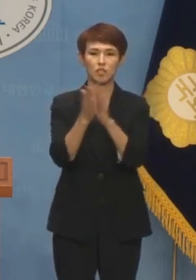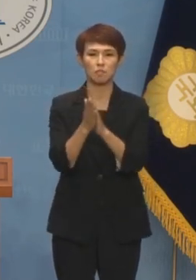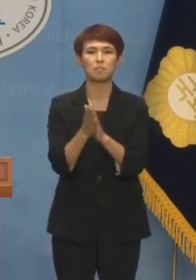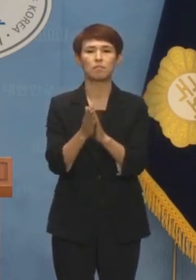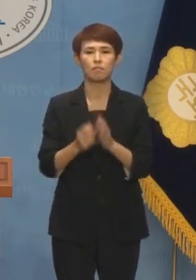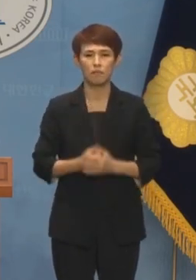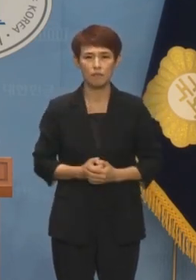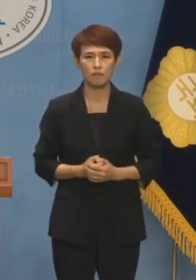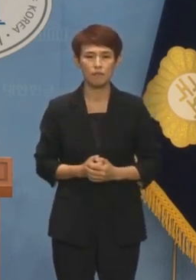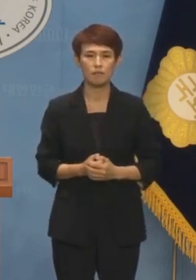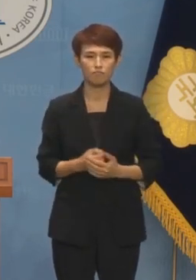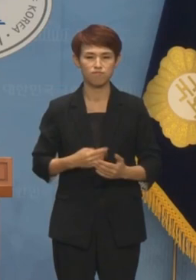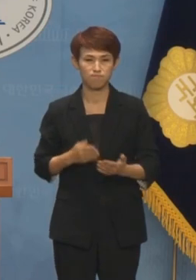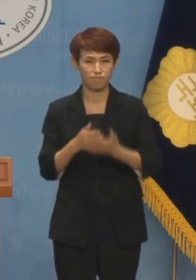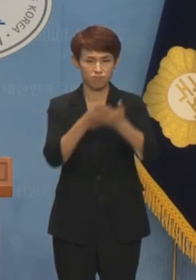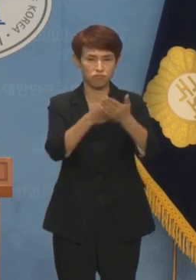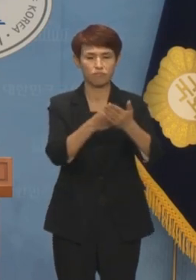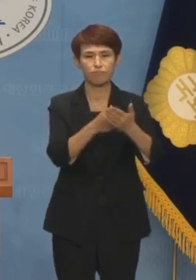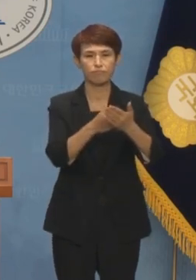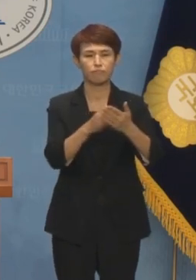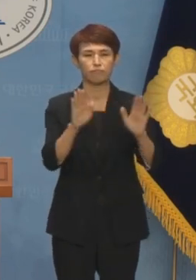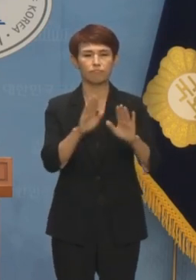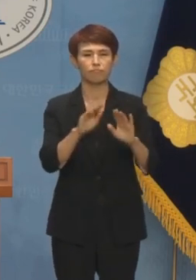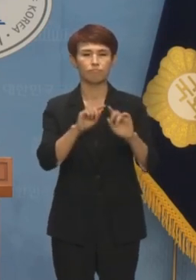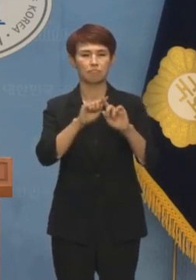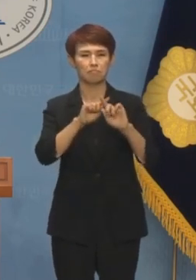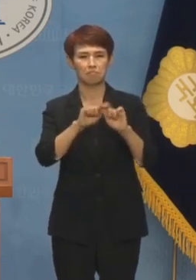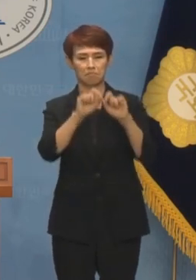대령 진정권을 기각시키기도 했습니다.